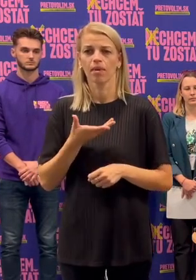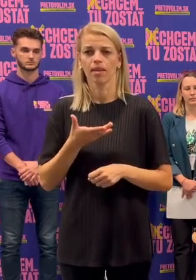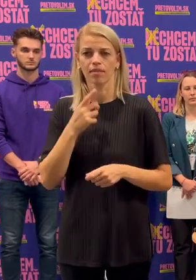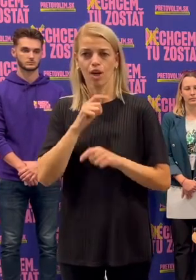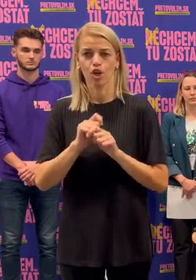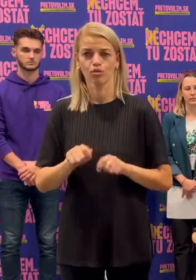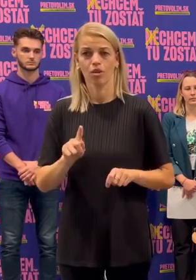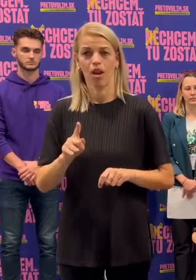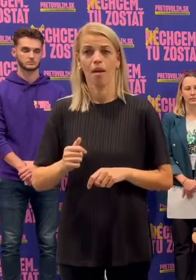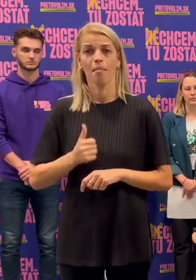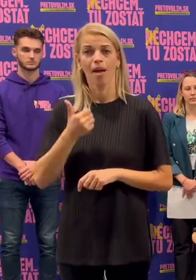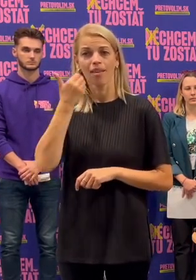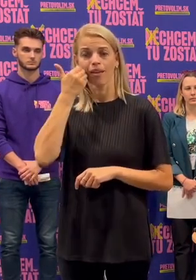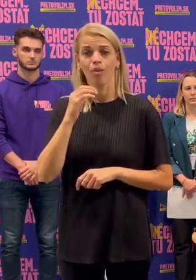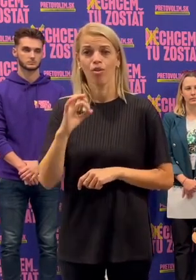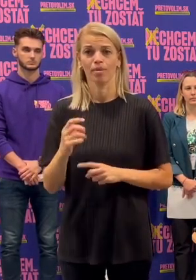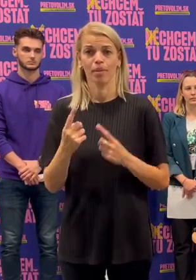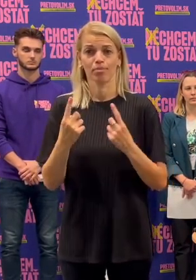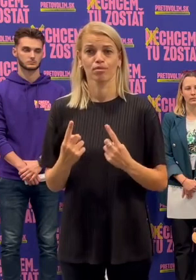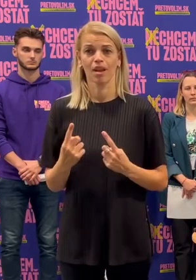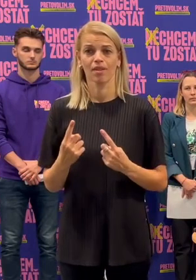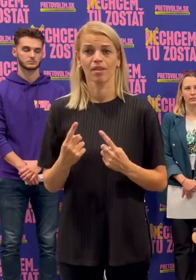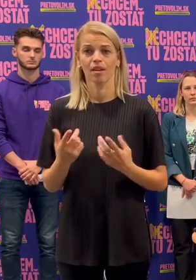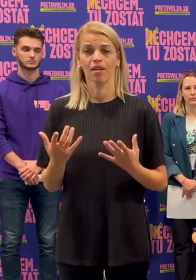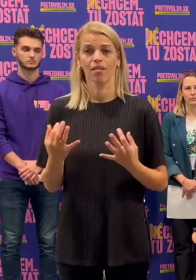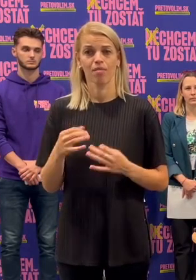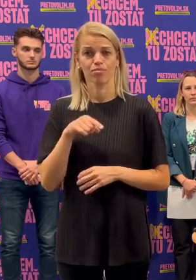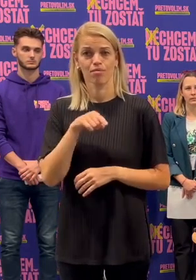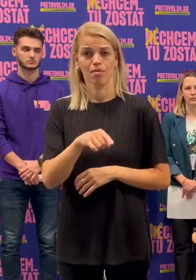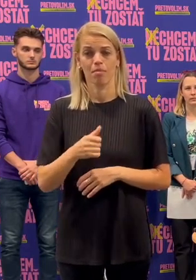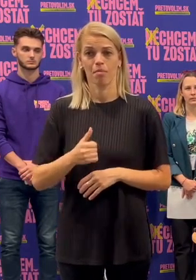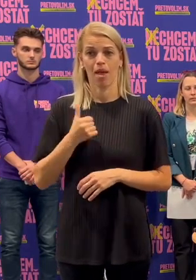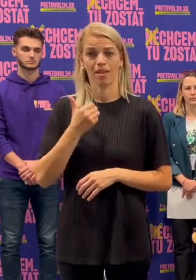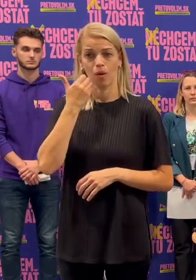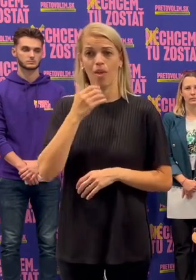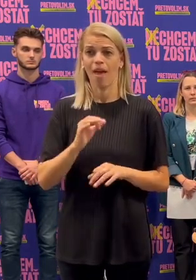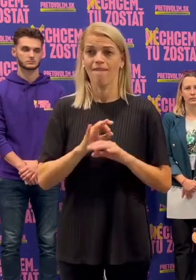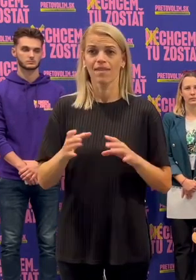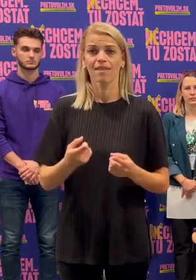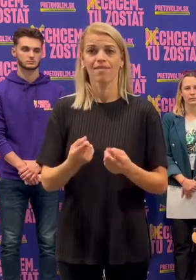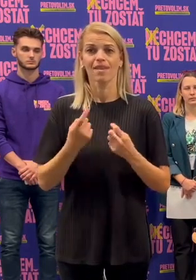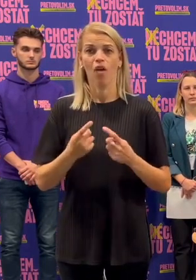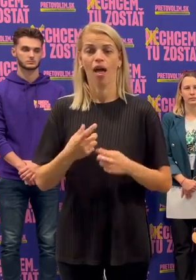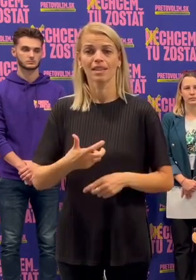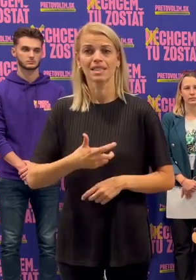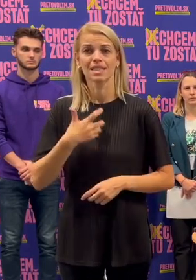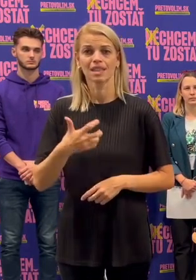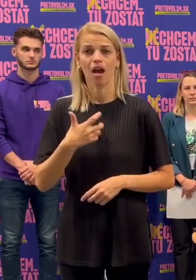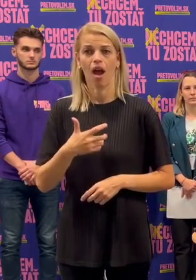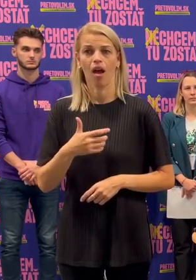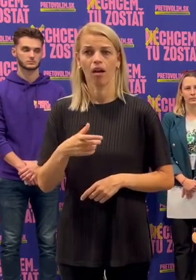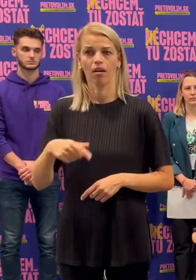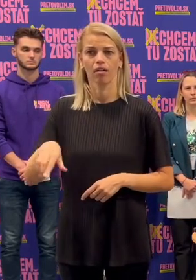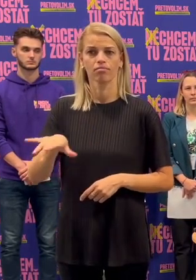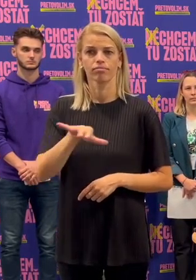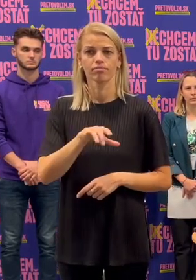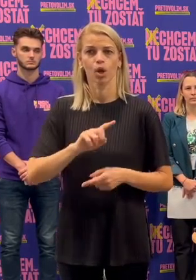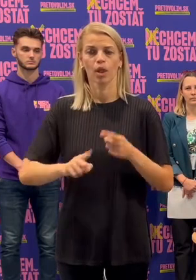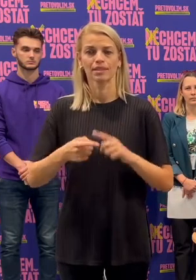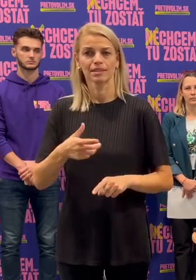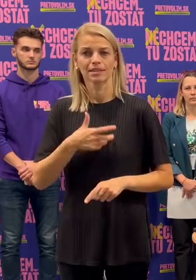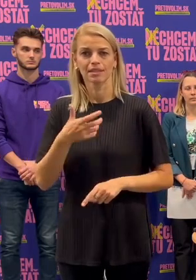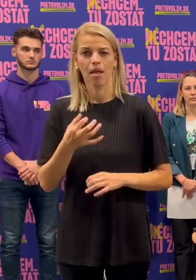Ale mladí ľudia majú veľmi dobré postavenie v tom, že aj oni vedia vyvolať strach a zjavne ho teda vyvolávajú aj v politikoch a v političkách, keďže